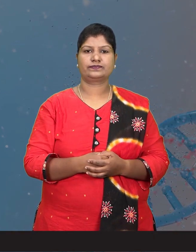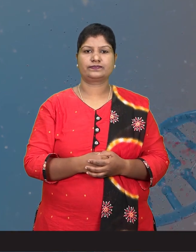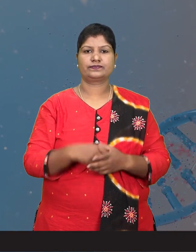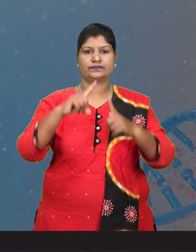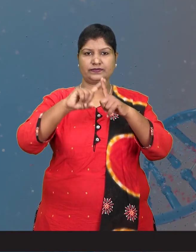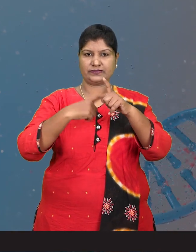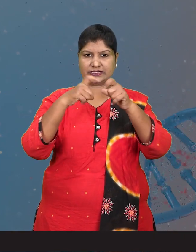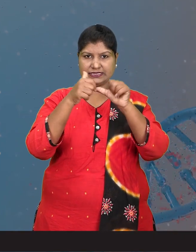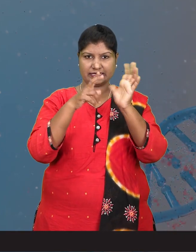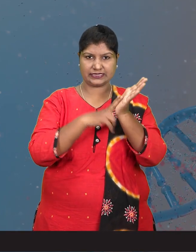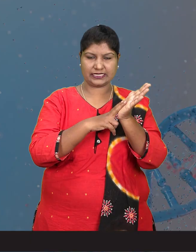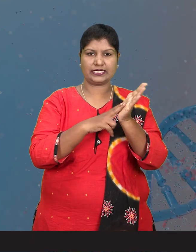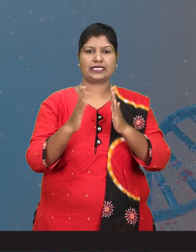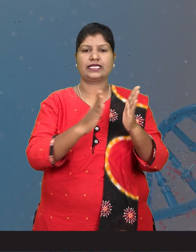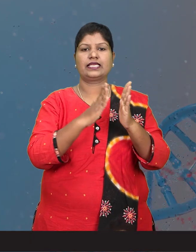जीन बैप्टिस्ट लैमार्क।